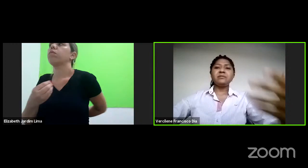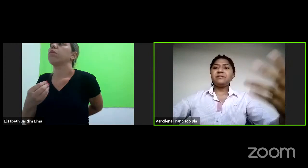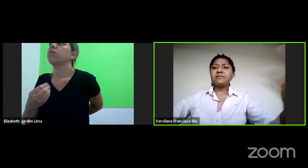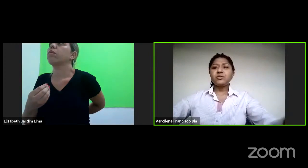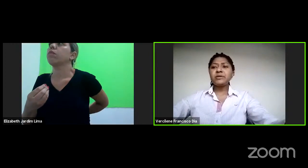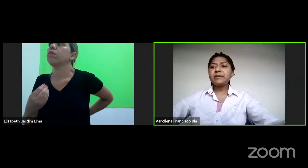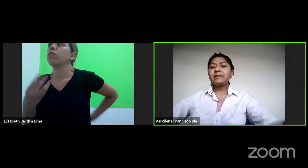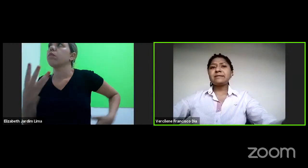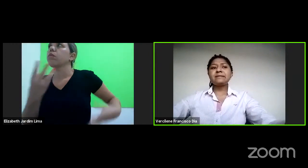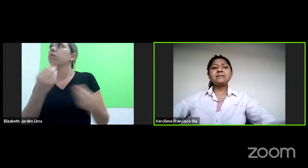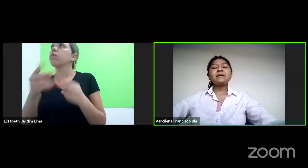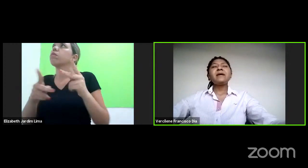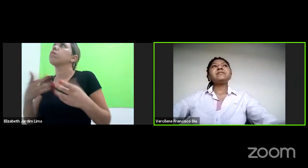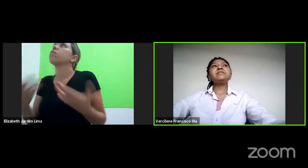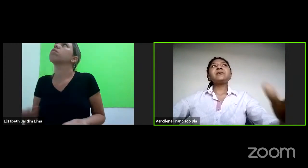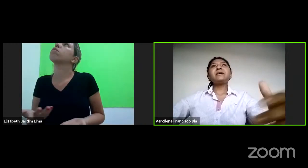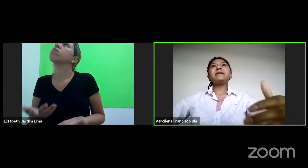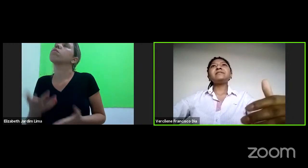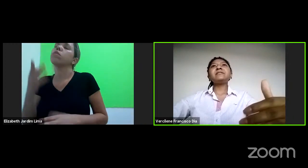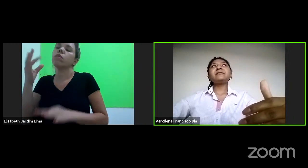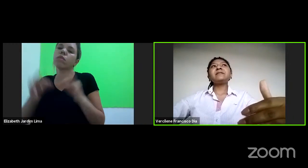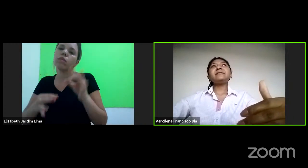né? Enfim, juízes,